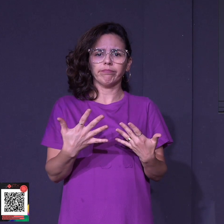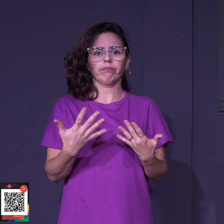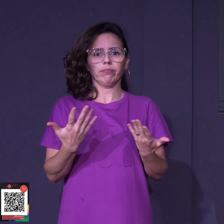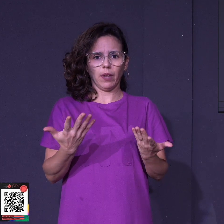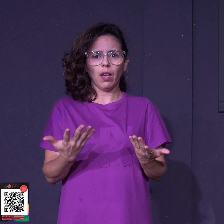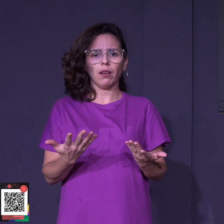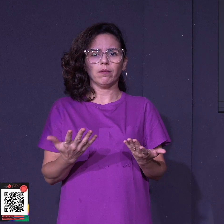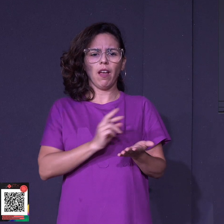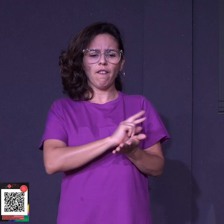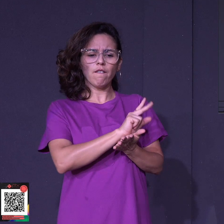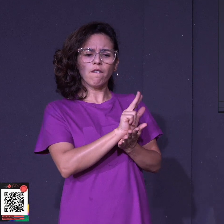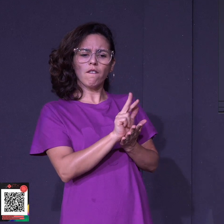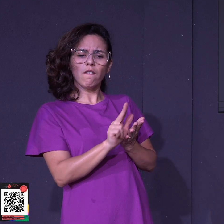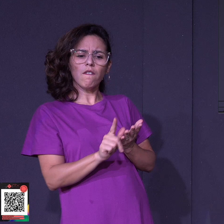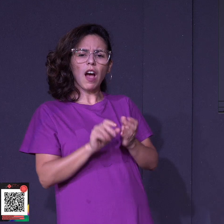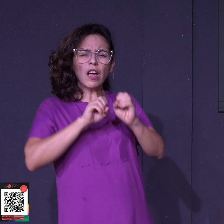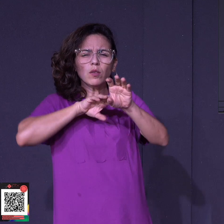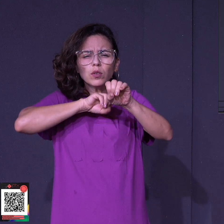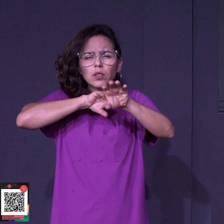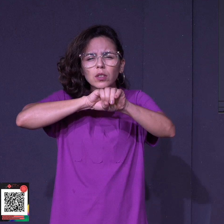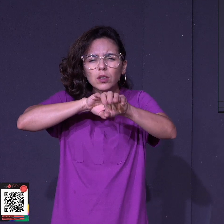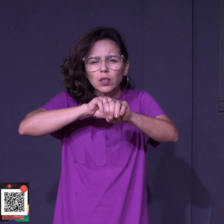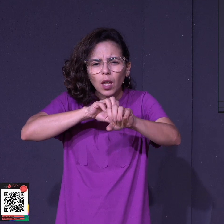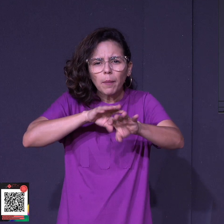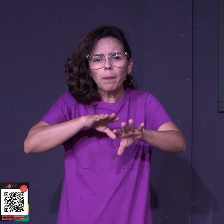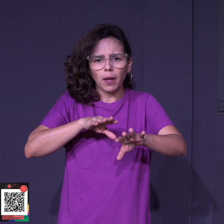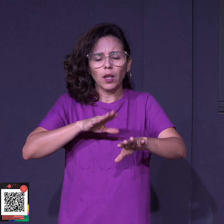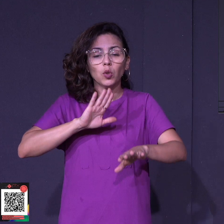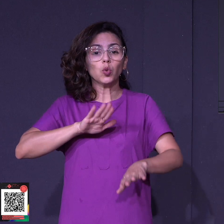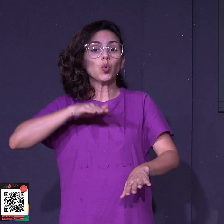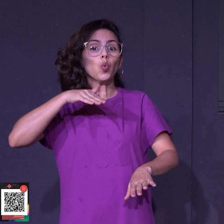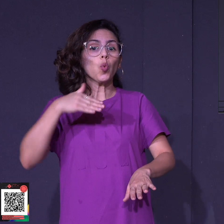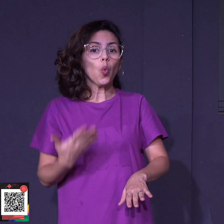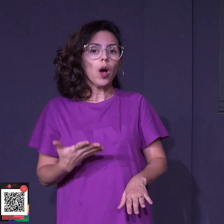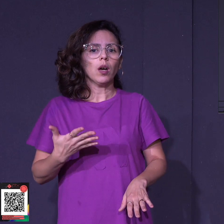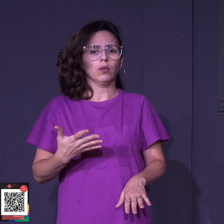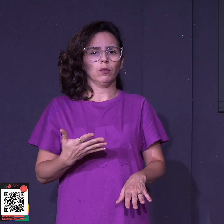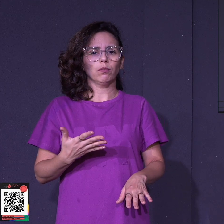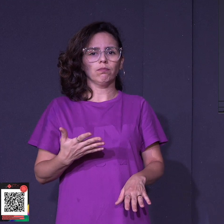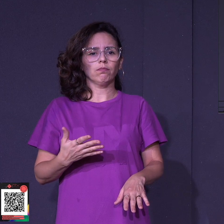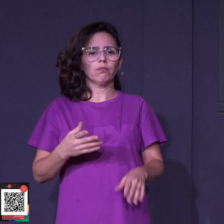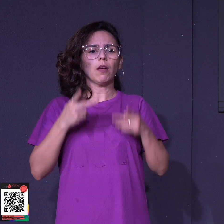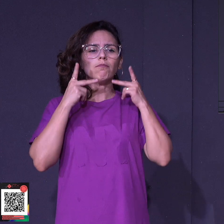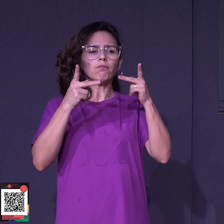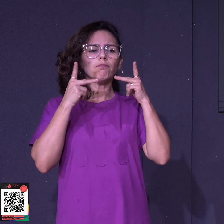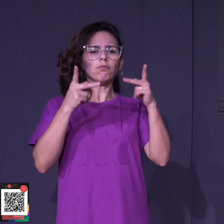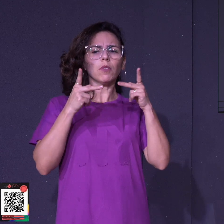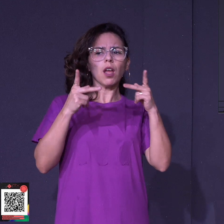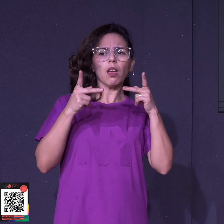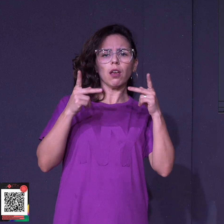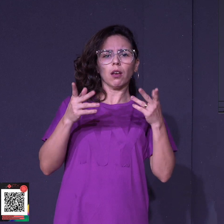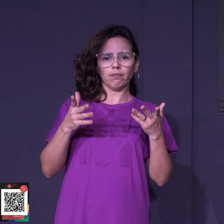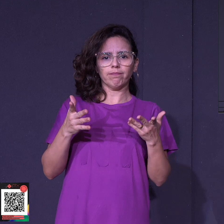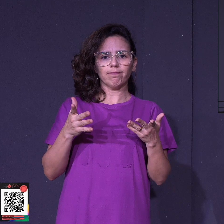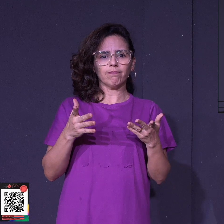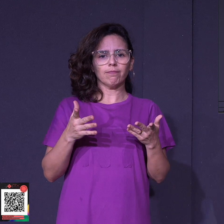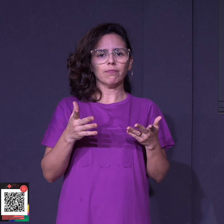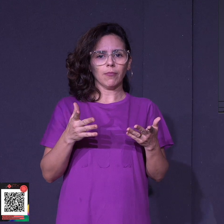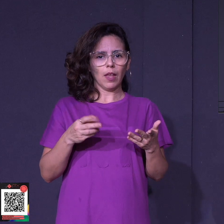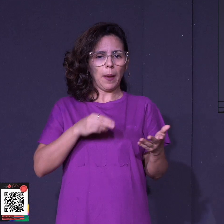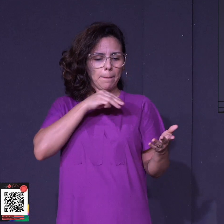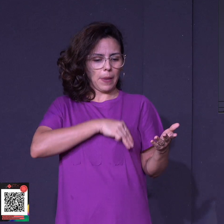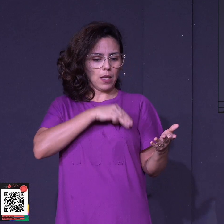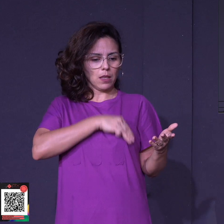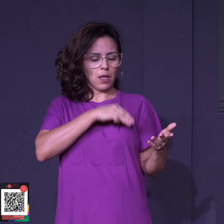Montanha? Escute com atenção. Eu poderia pegar outros textos, que vai de Mateus 5 até o capítulo 7. O